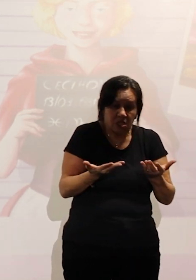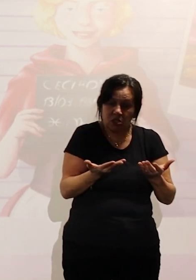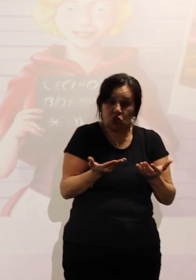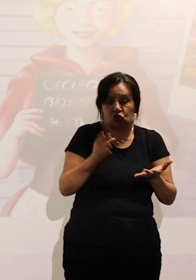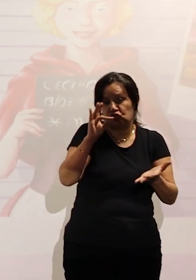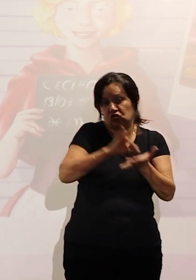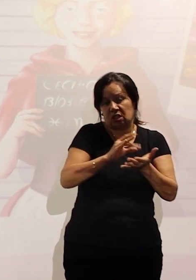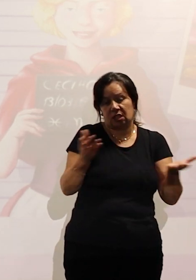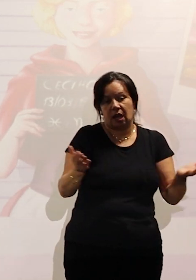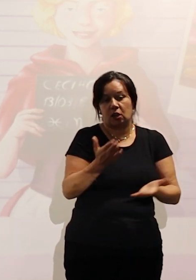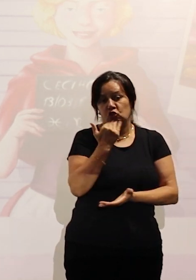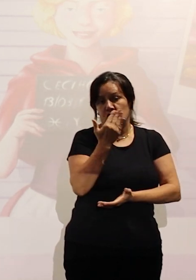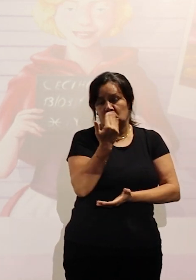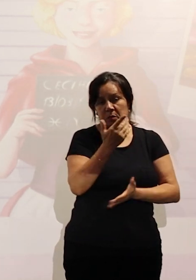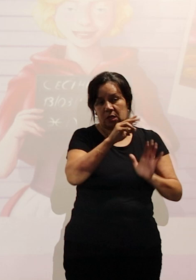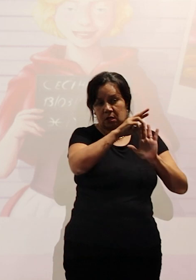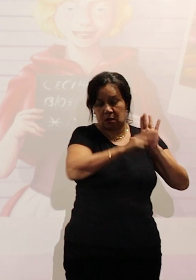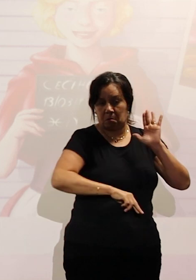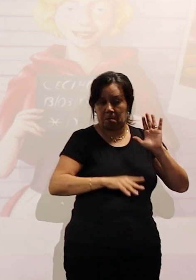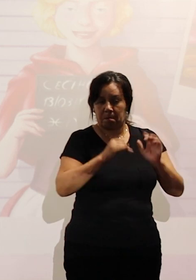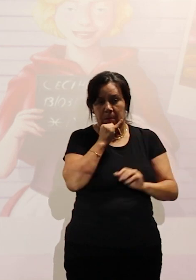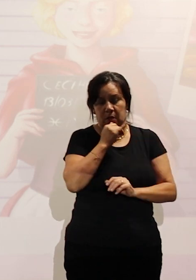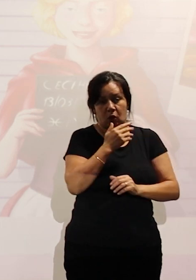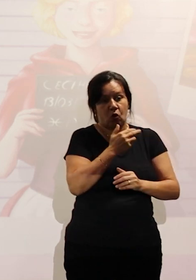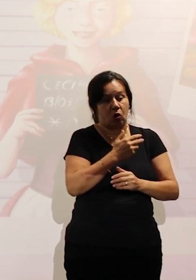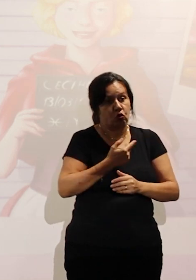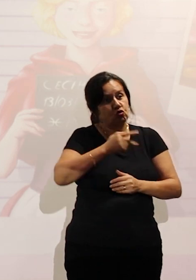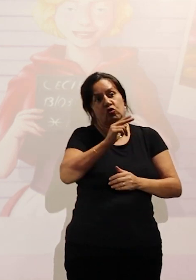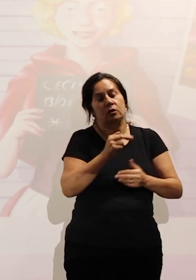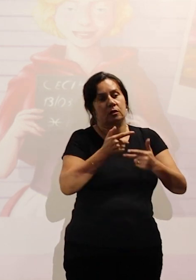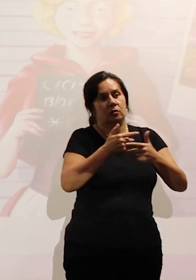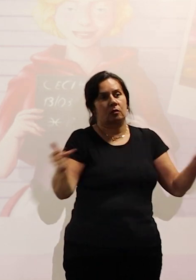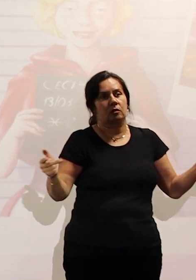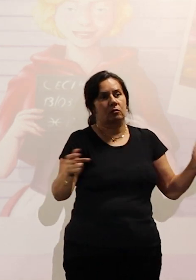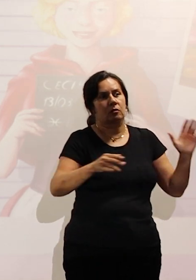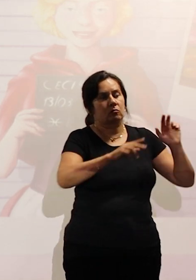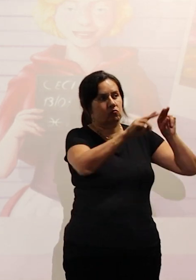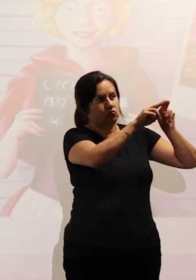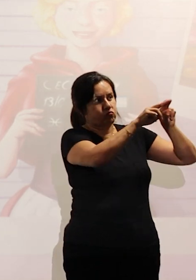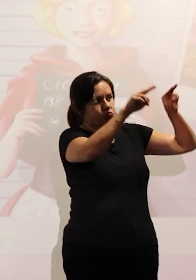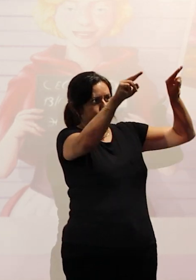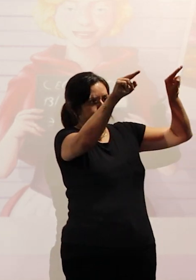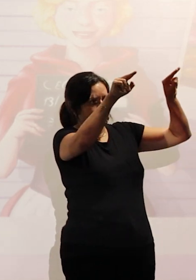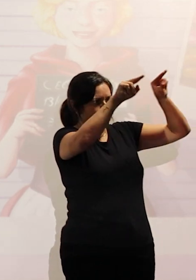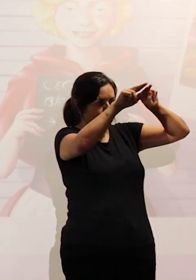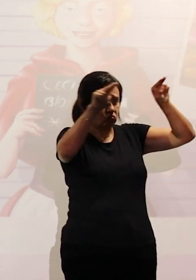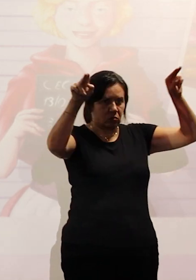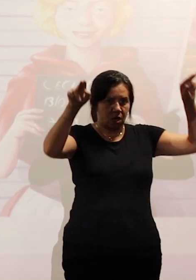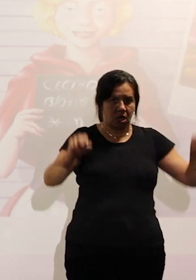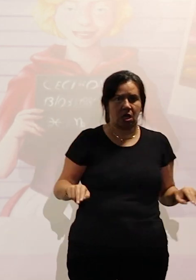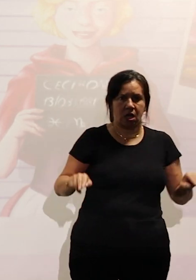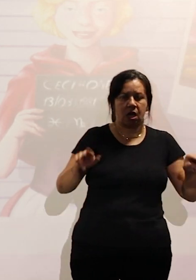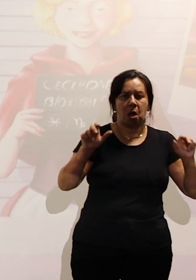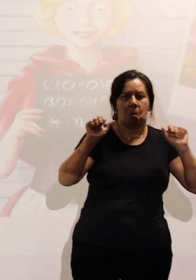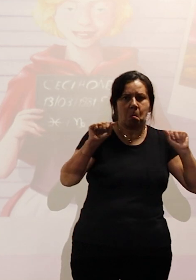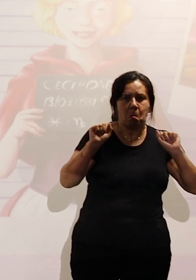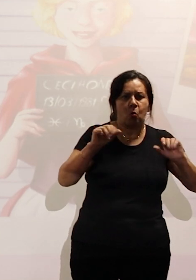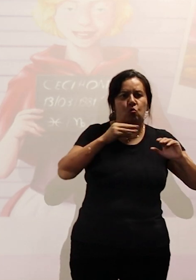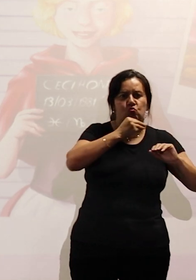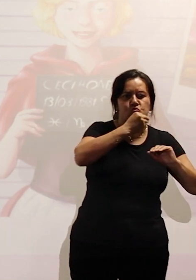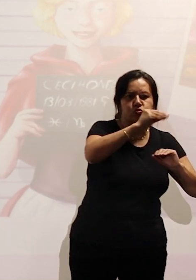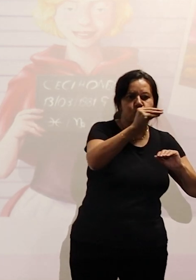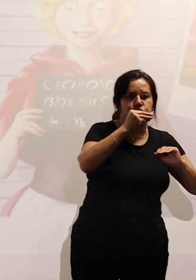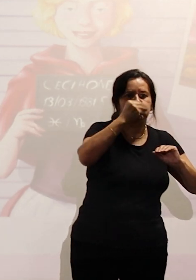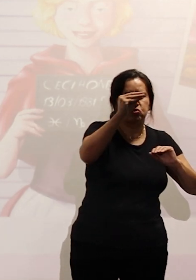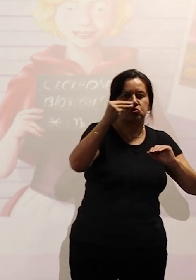de verdade. E aí o resto eu preenchi a parede com coisas que poderiam estar numa parede de uma loja de ramen no tipo